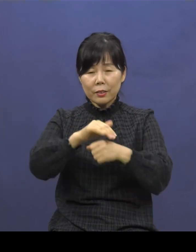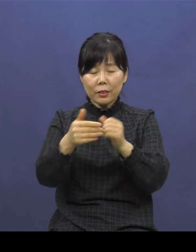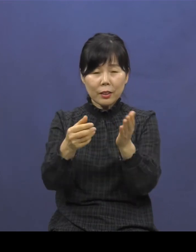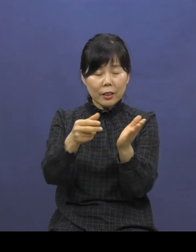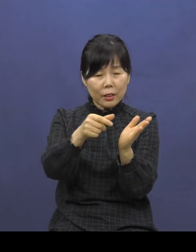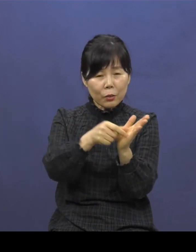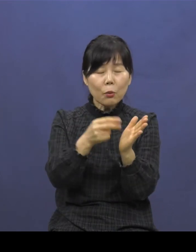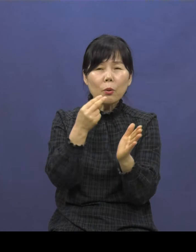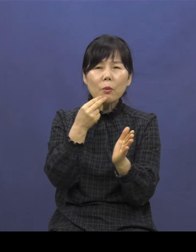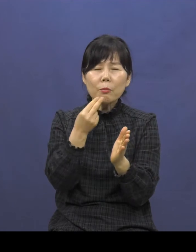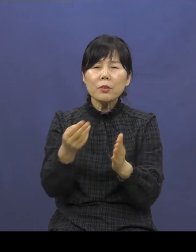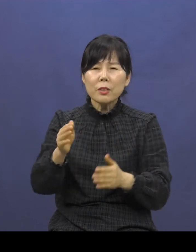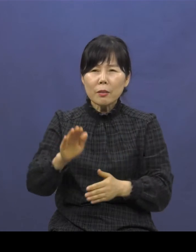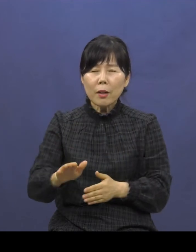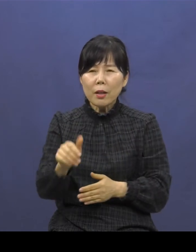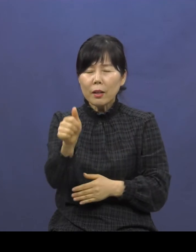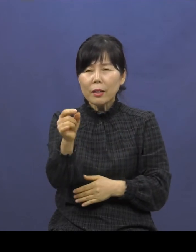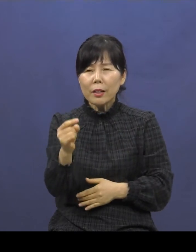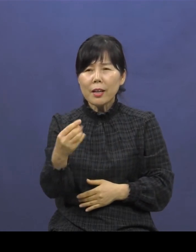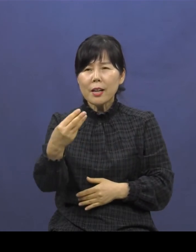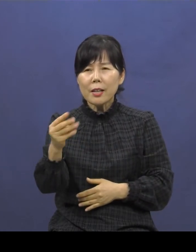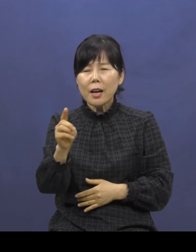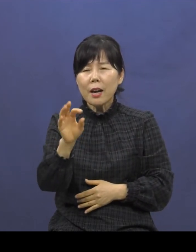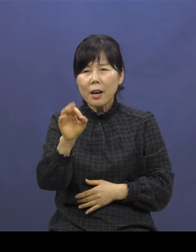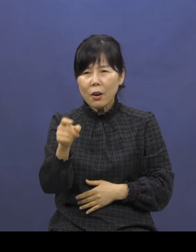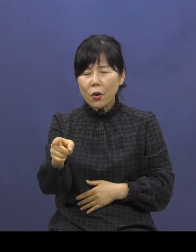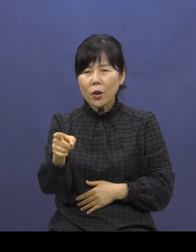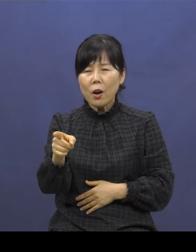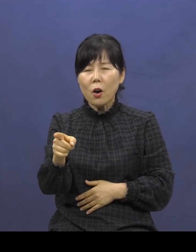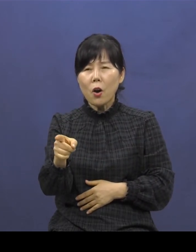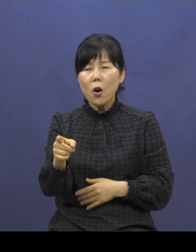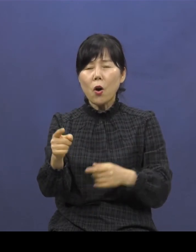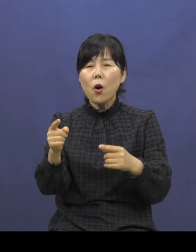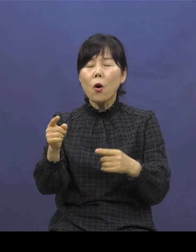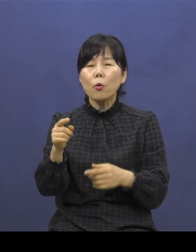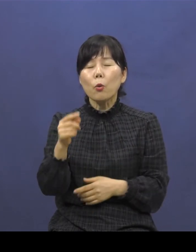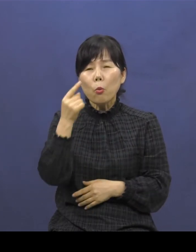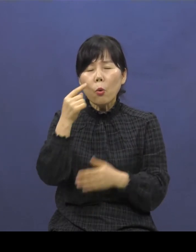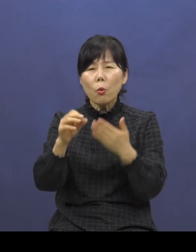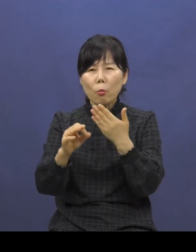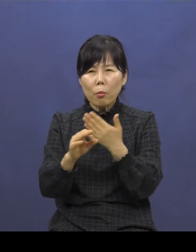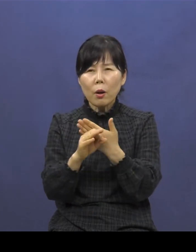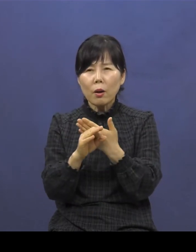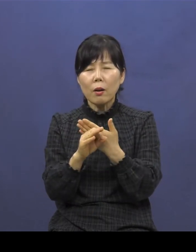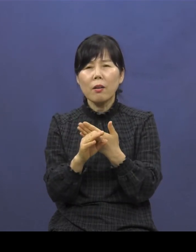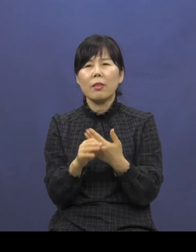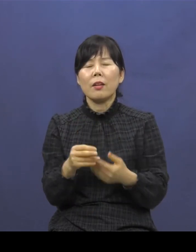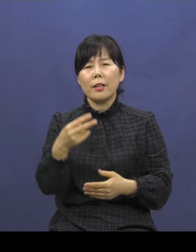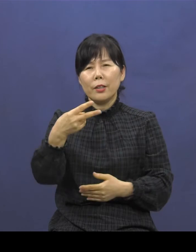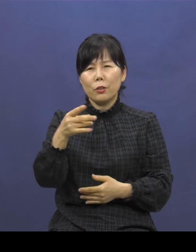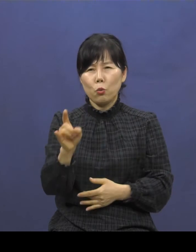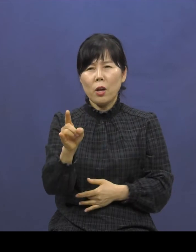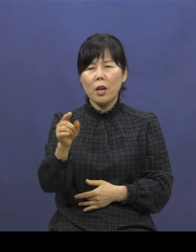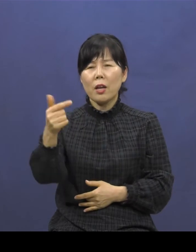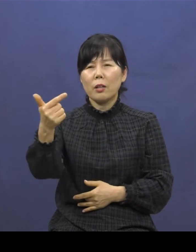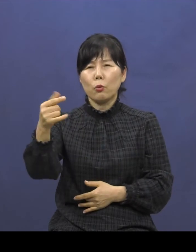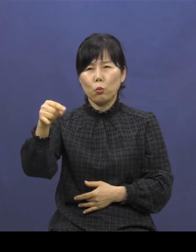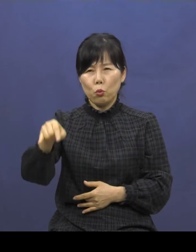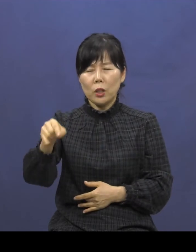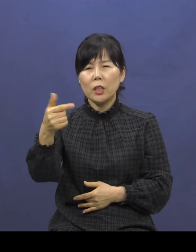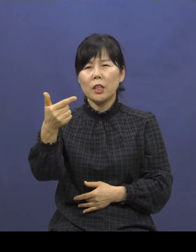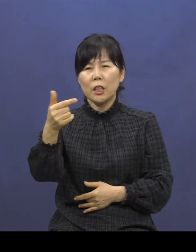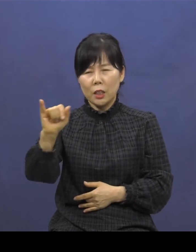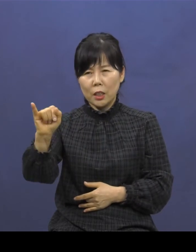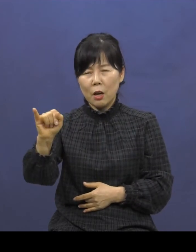우리말 성경에는 나와 있지 않지만 헬라 언어로 본다면요, 첫 부분이 데눈이에요. 영어 성경도